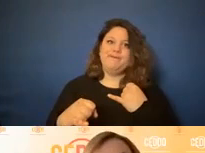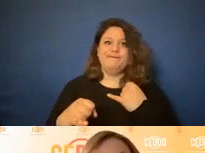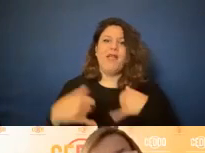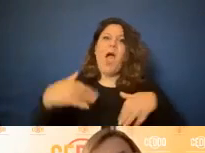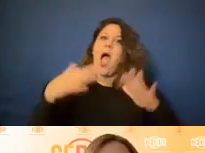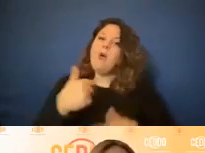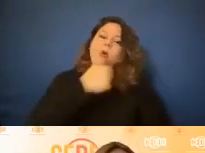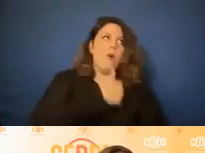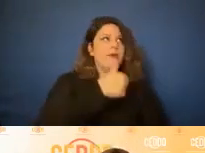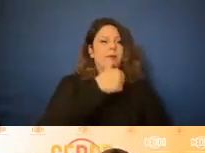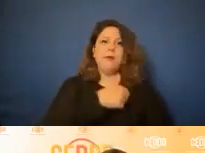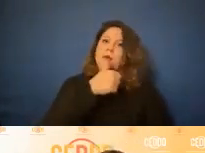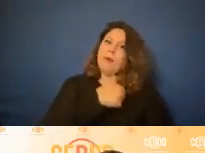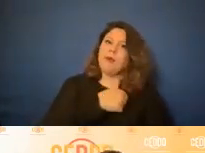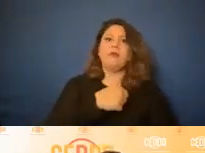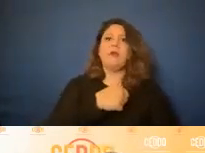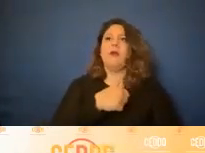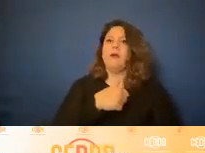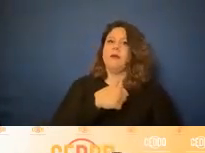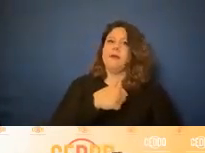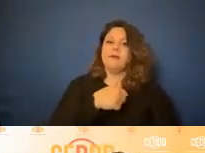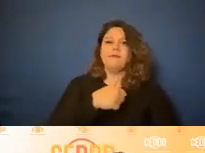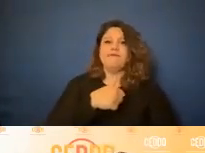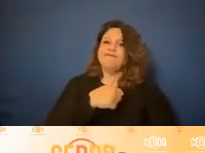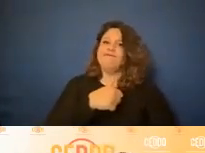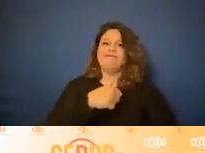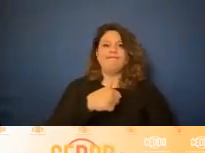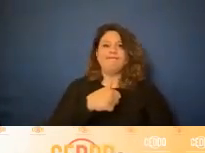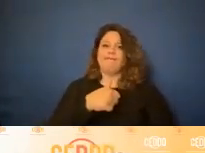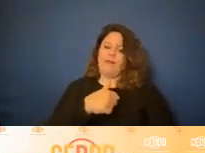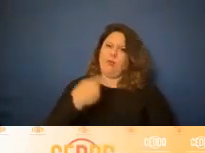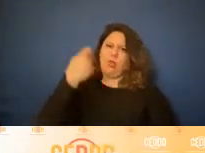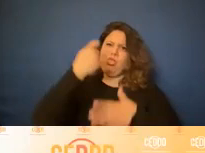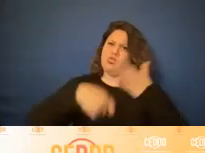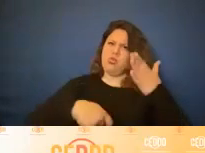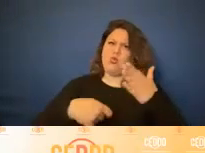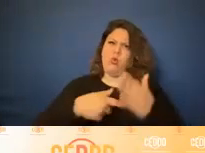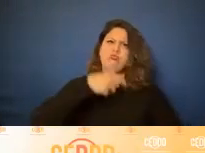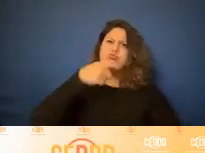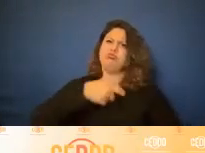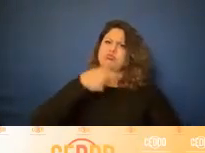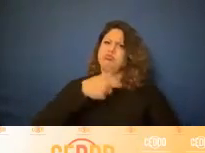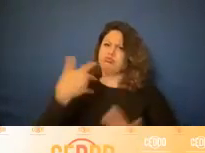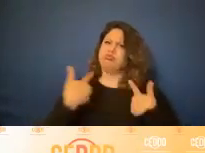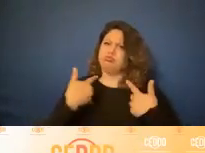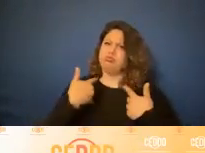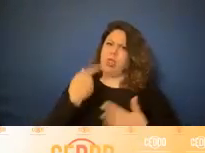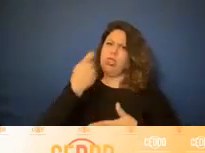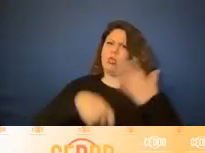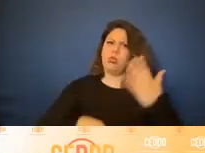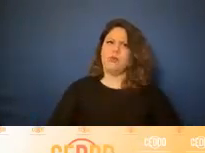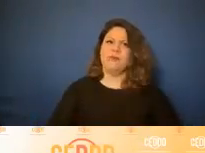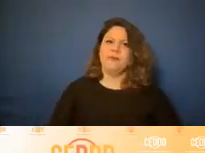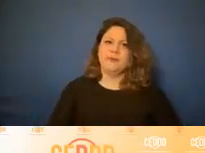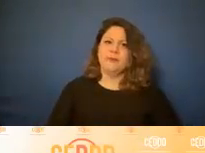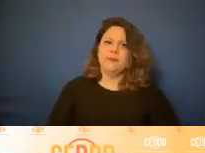resilientes que seamos o que sean los chavales, pues es duro de mantenerlo en el tiempo. Hablando de chavales, ¿desde